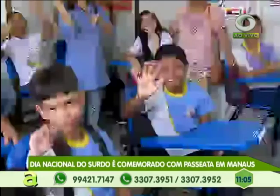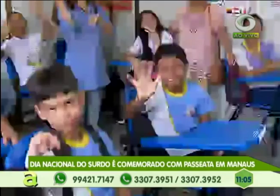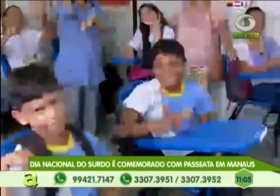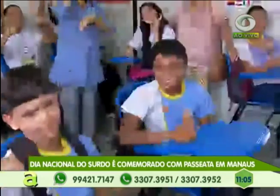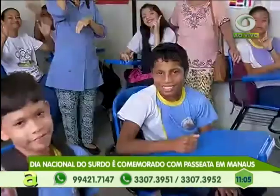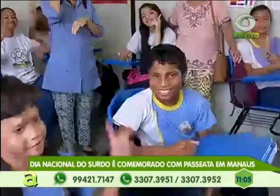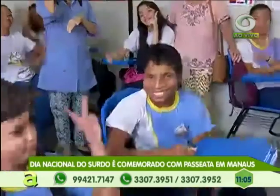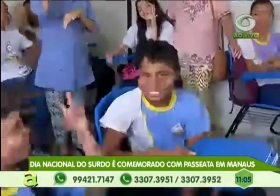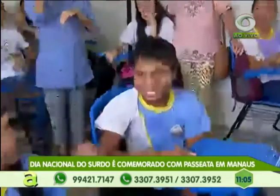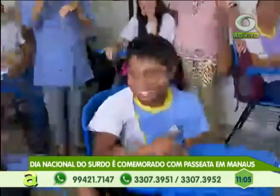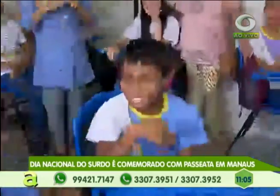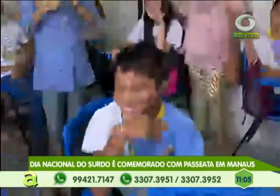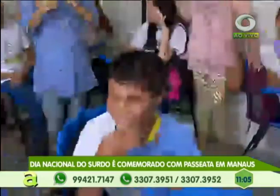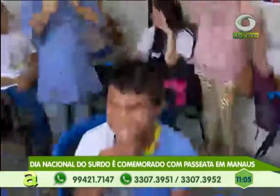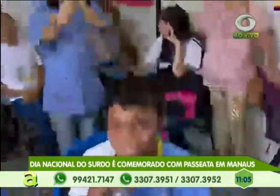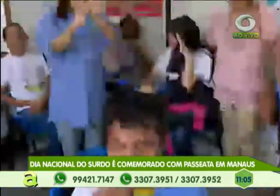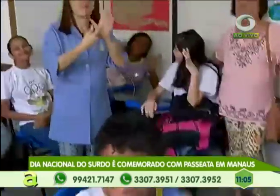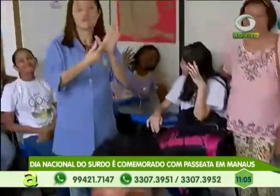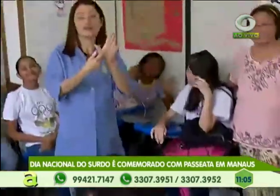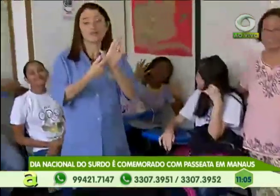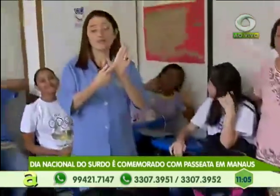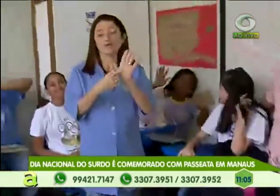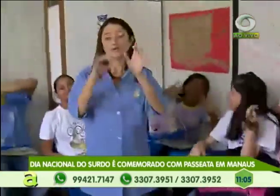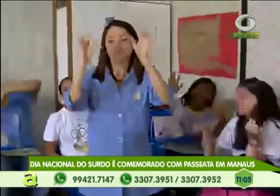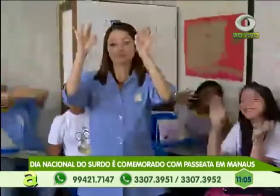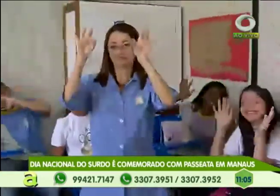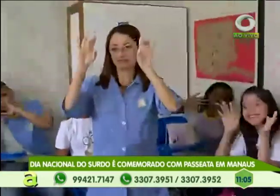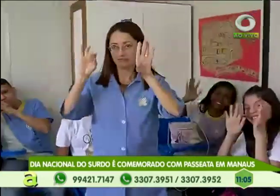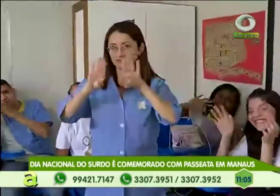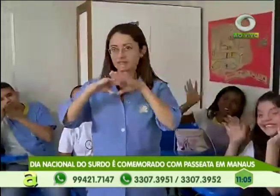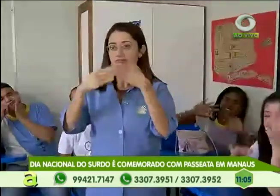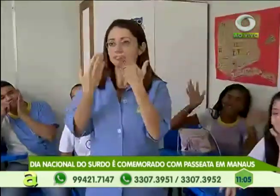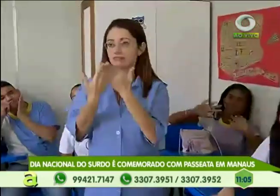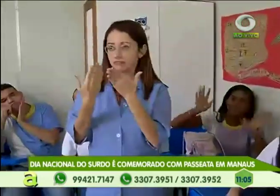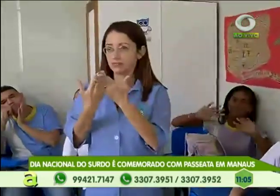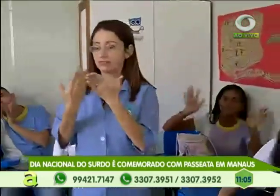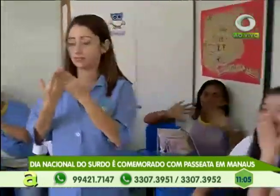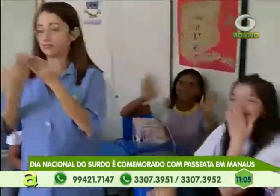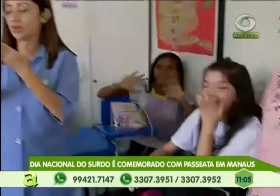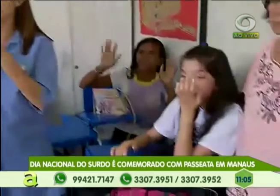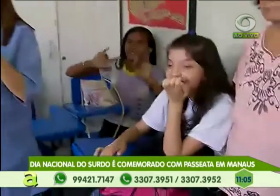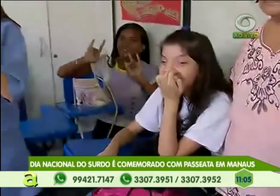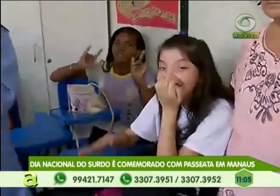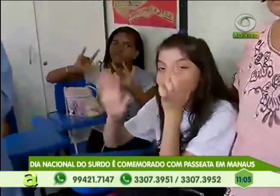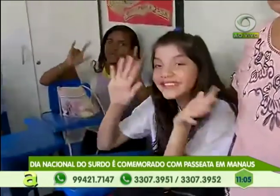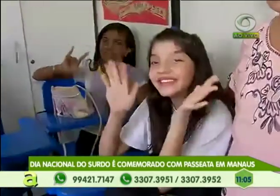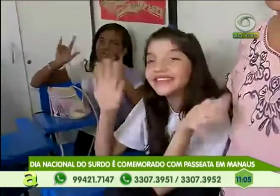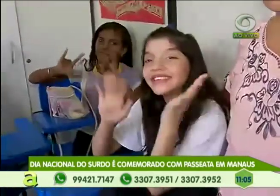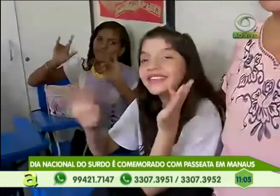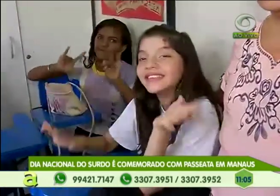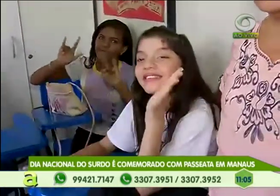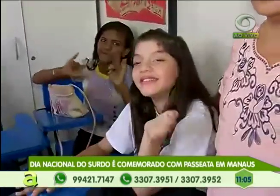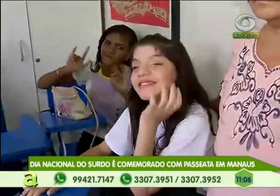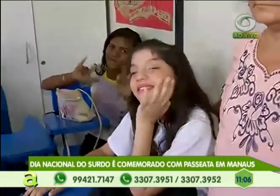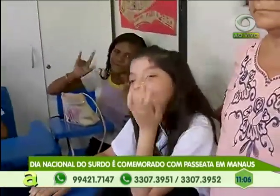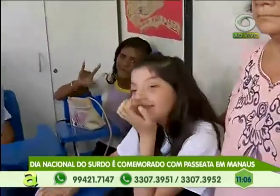Estamos aqui pra falar de um assunto muito sério, que é a situação que hoje é comemorado o Dia Nacional do Surdo.